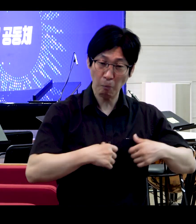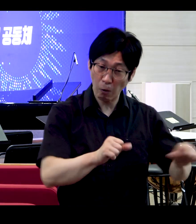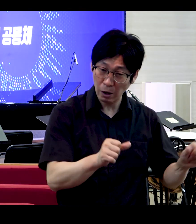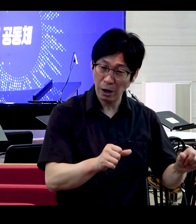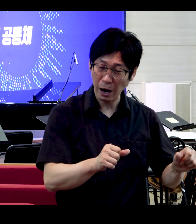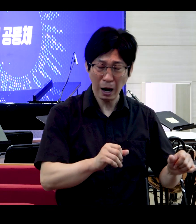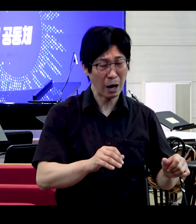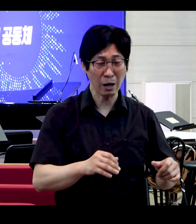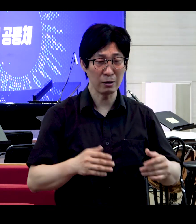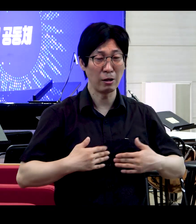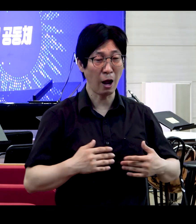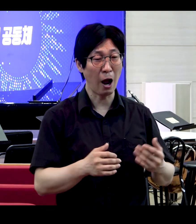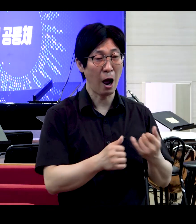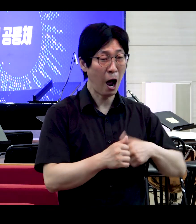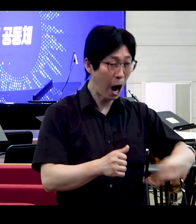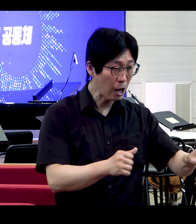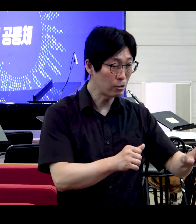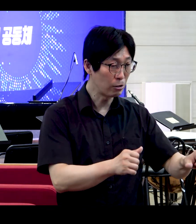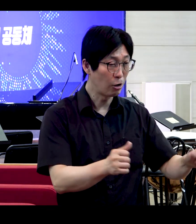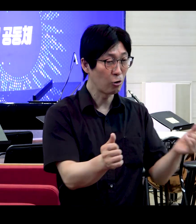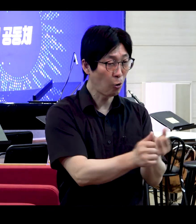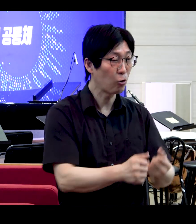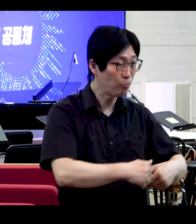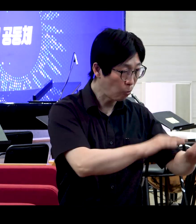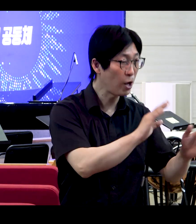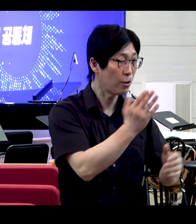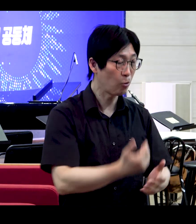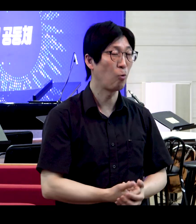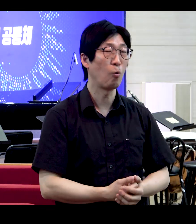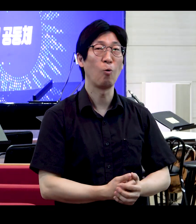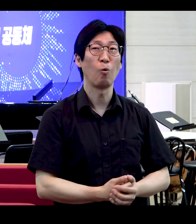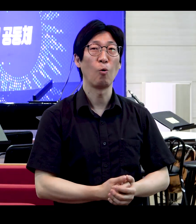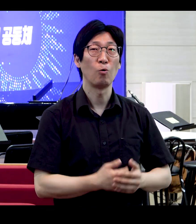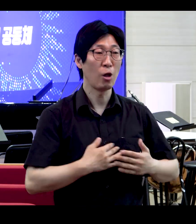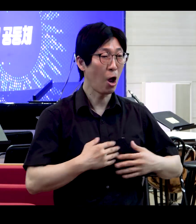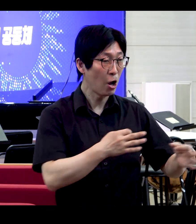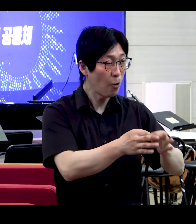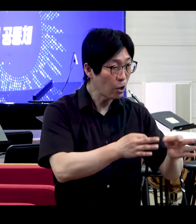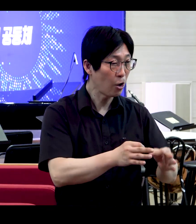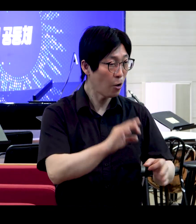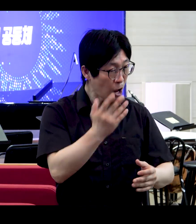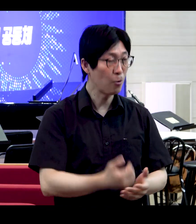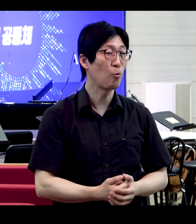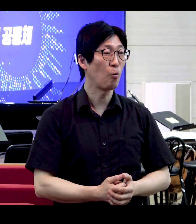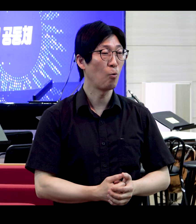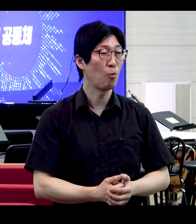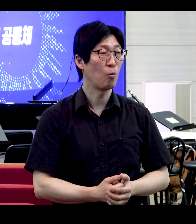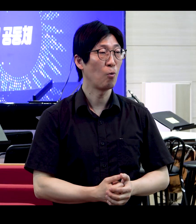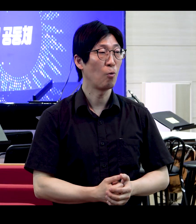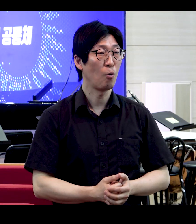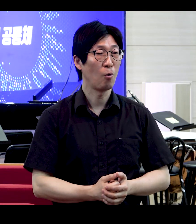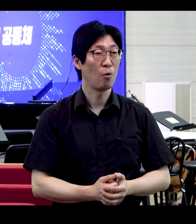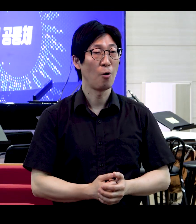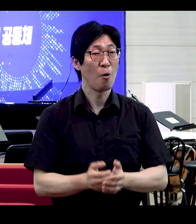아니, 아들, 딸 장가도 보내야 되고 말이죠. 성경대로 표현하는 겁니다. 아니, 사업 벌려는 것도 잘해야 되는데,